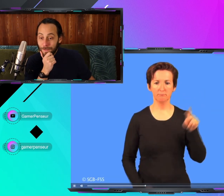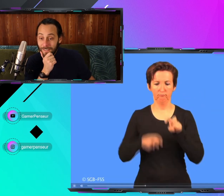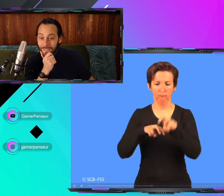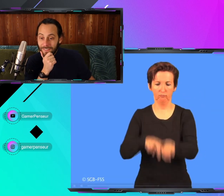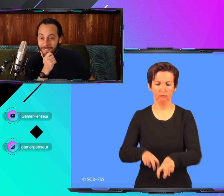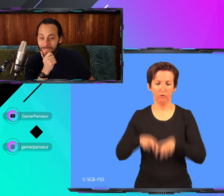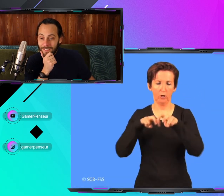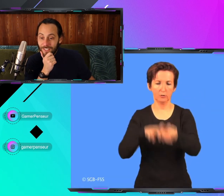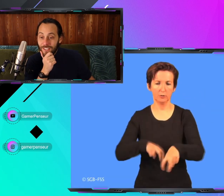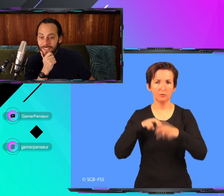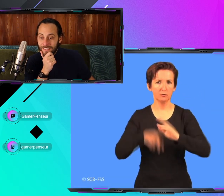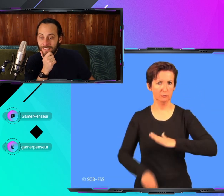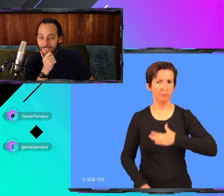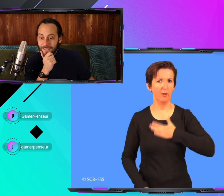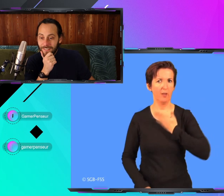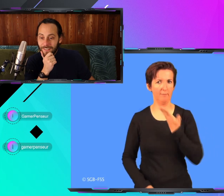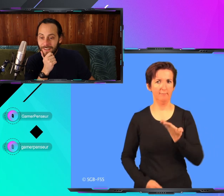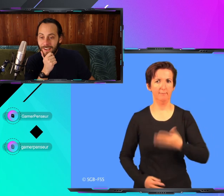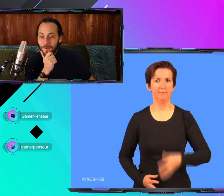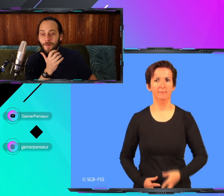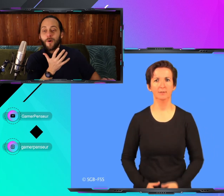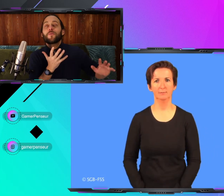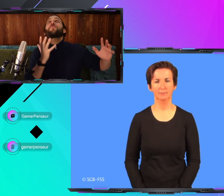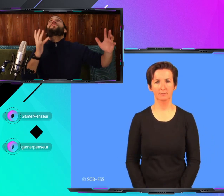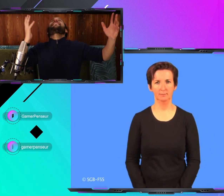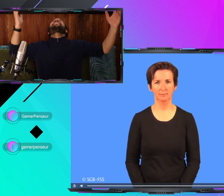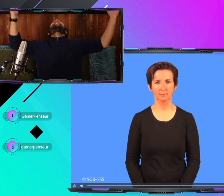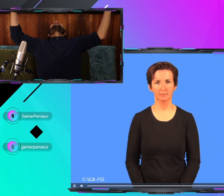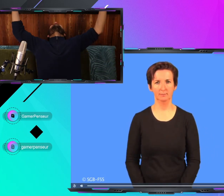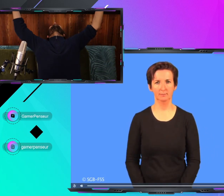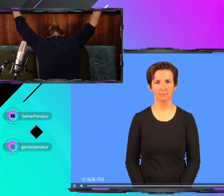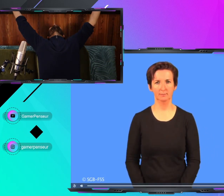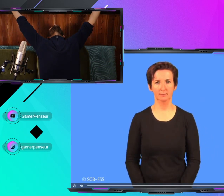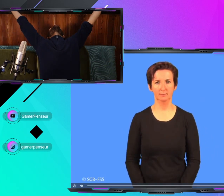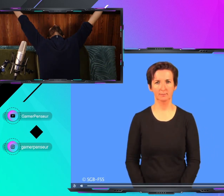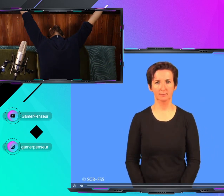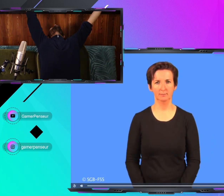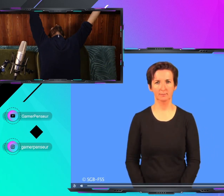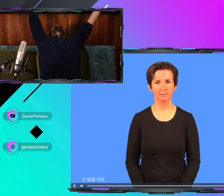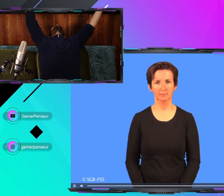Grand-papa Pi jardiner aime. Oui.